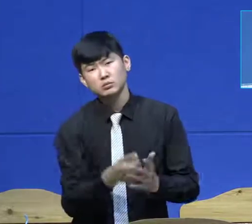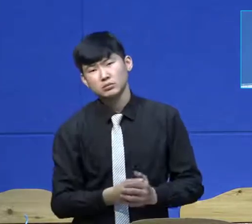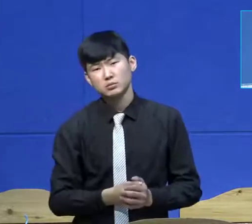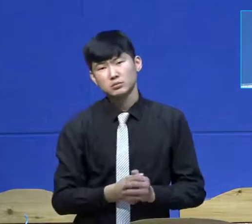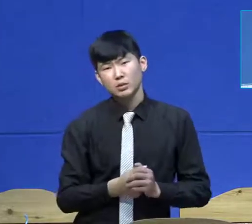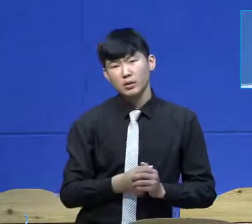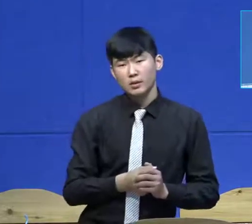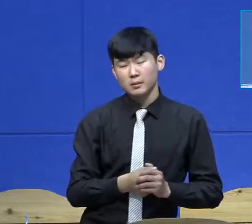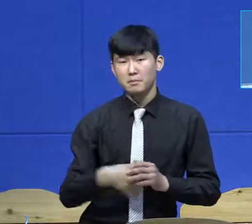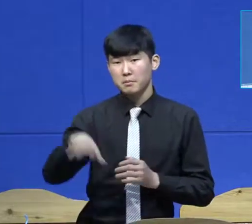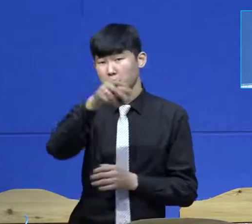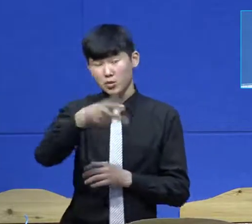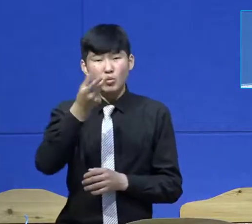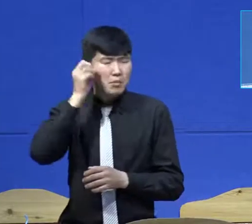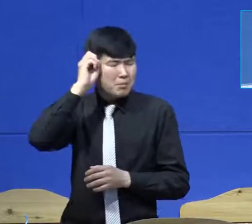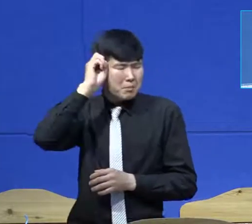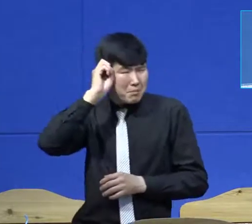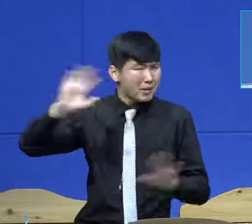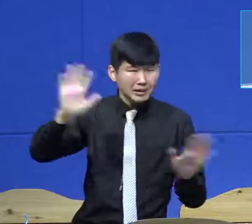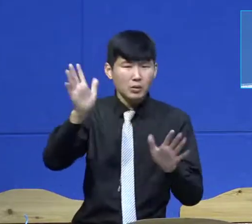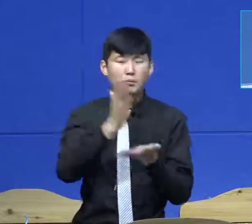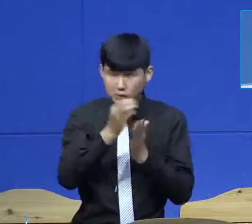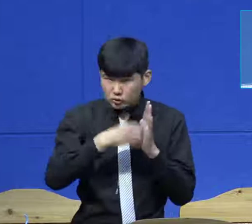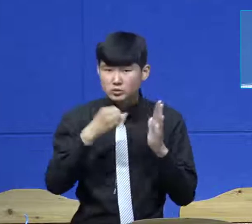Бид нэр энэ үннийг мартахгүй байх хэвээр.